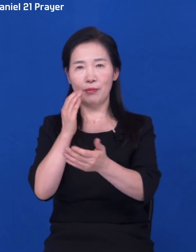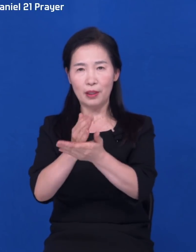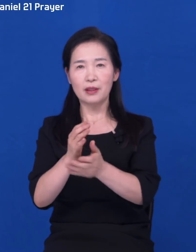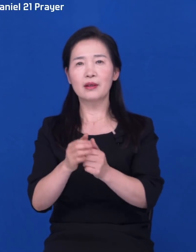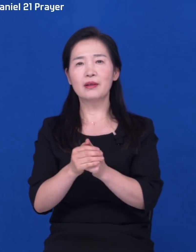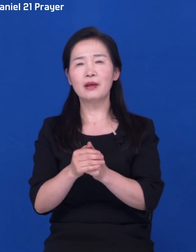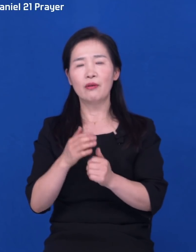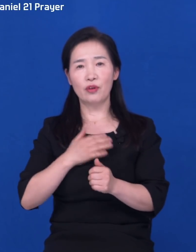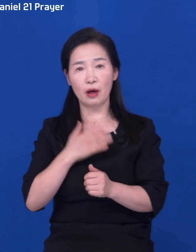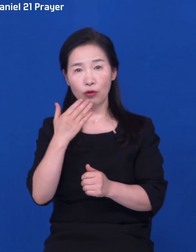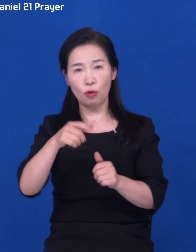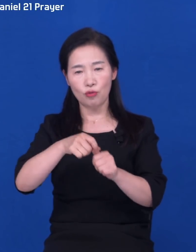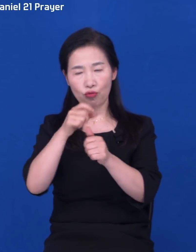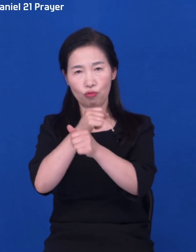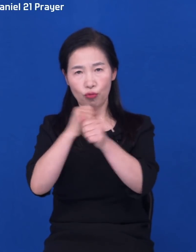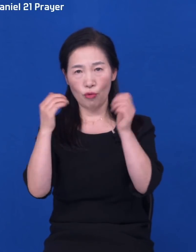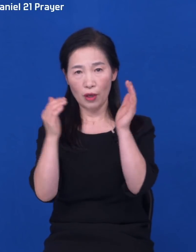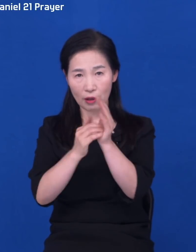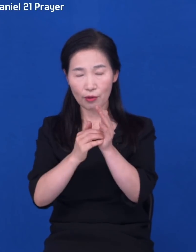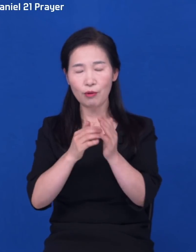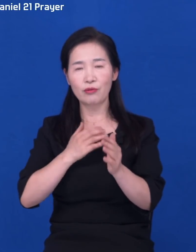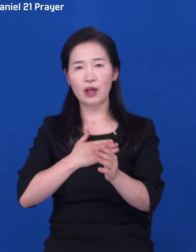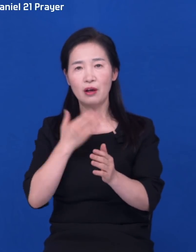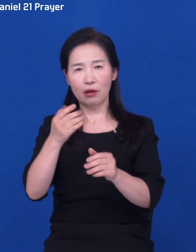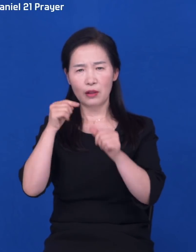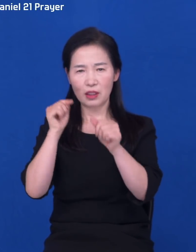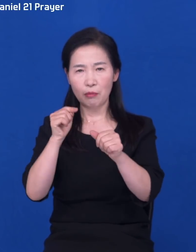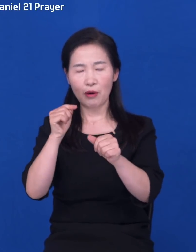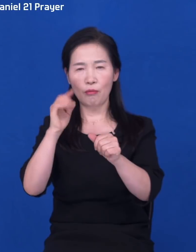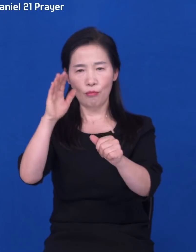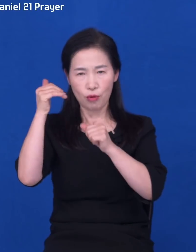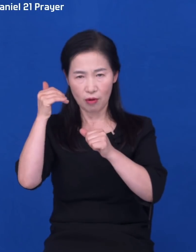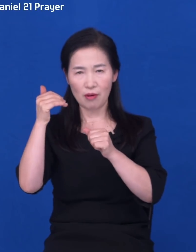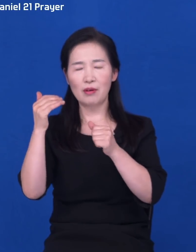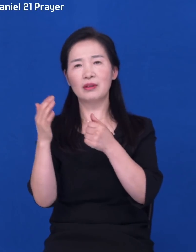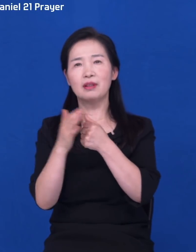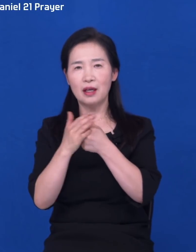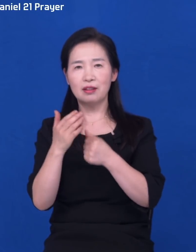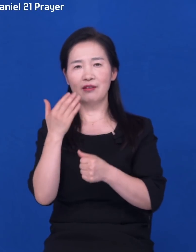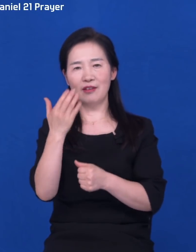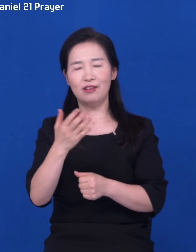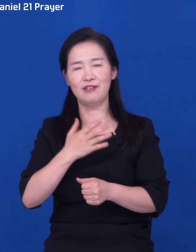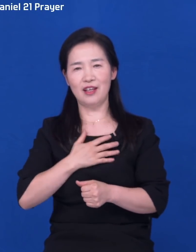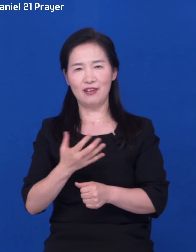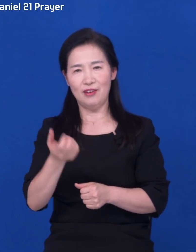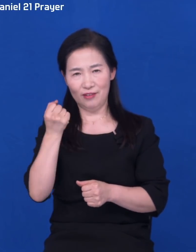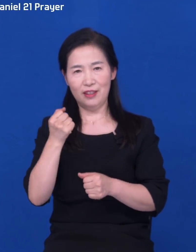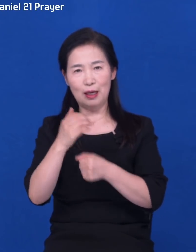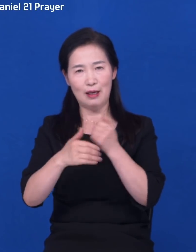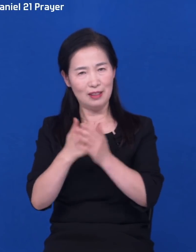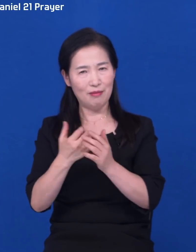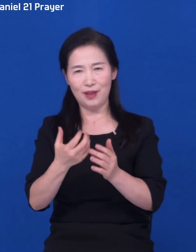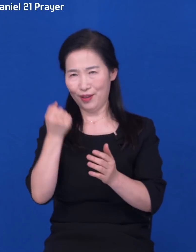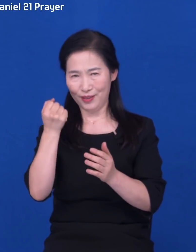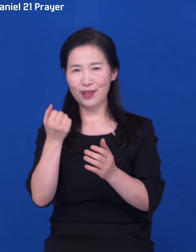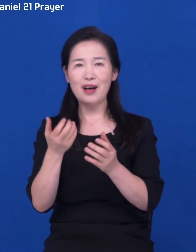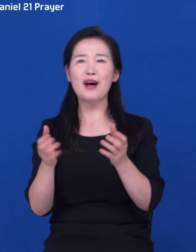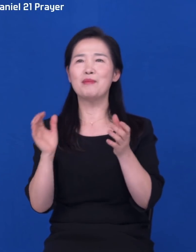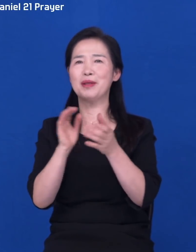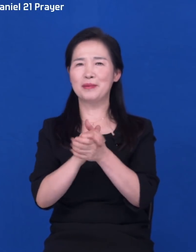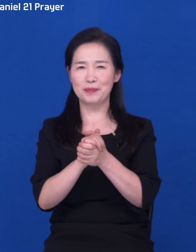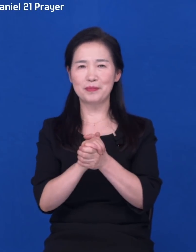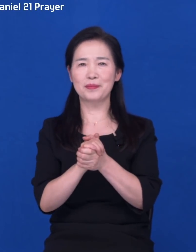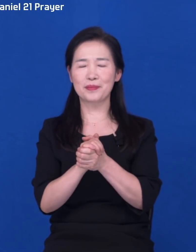너를 구속하였고 내가 너를 지명하여 불렀나니 너는 내 것이라. 아멘. 이